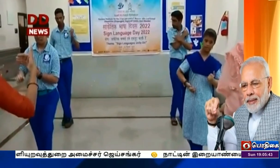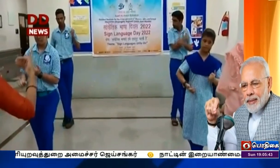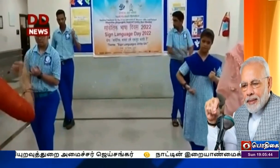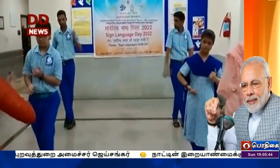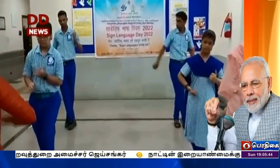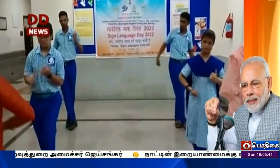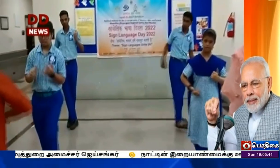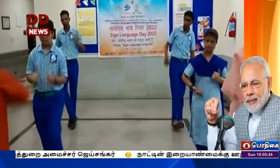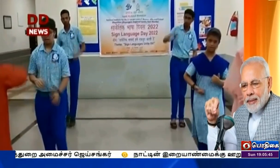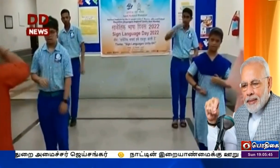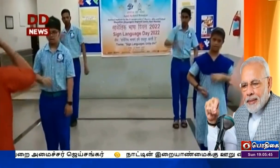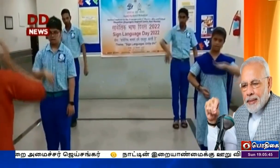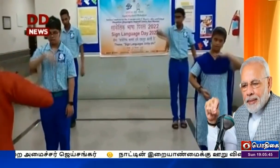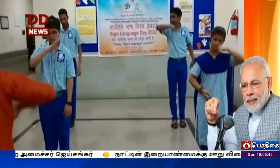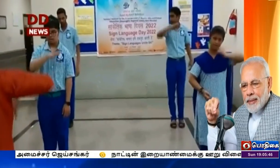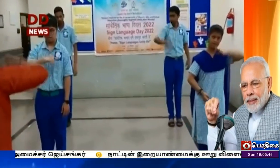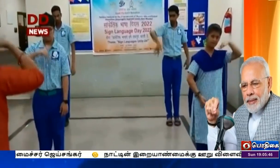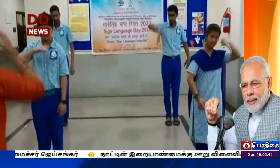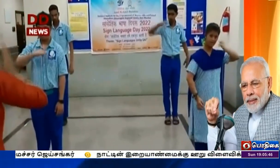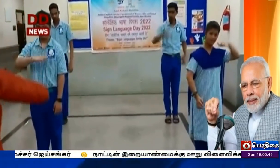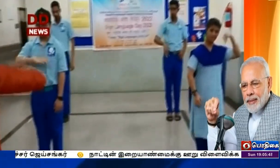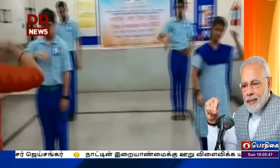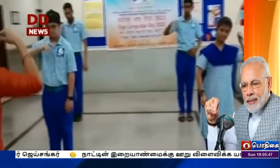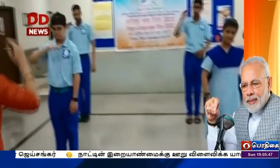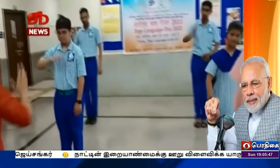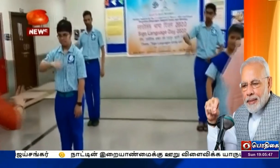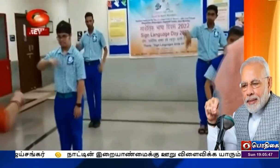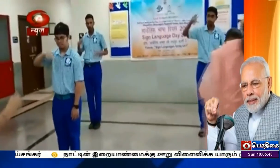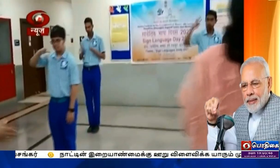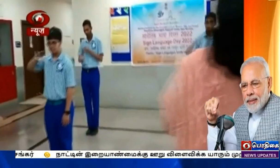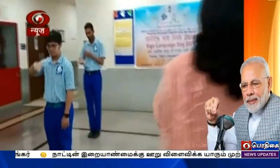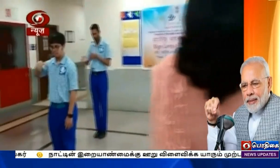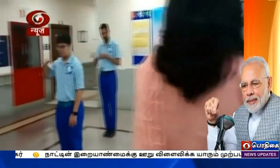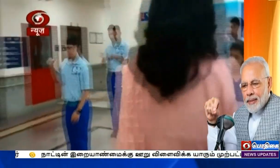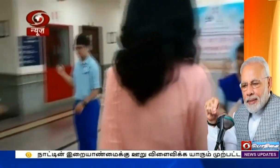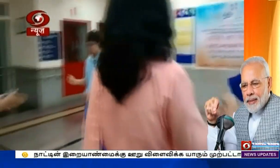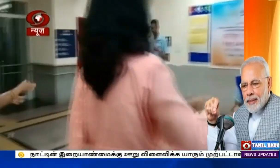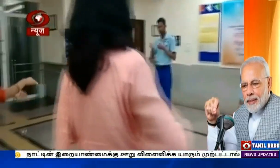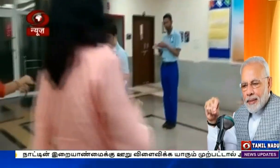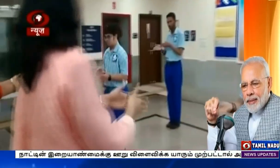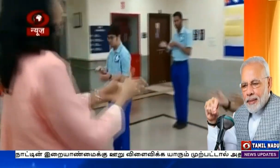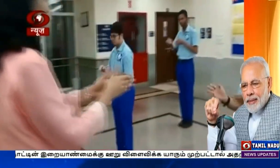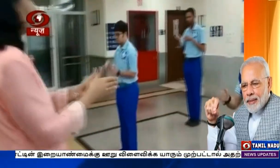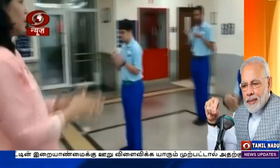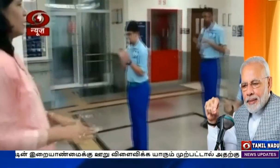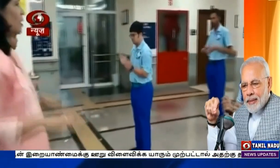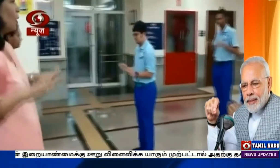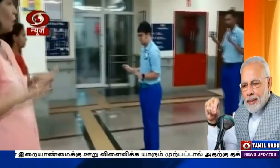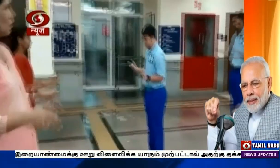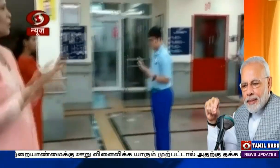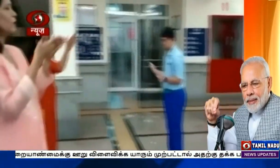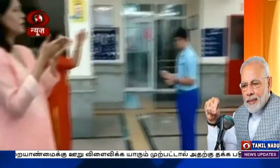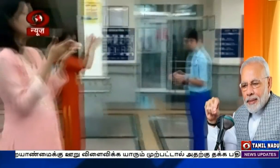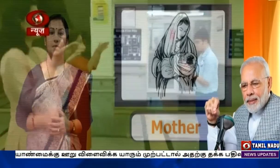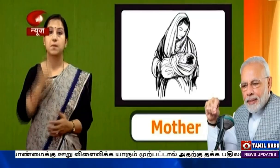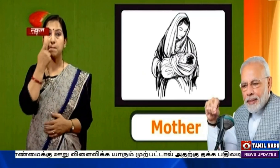कुली parkarmon को भी साइन लैंग्वेज में लॉन्च किया गया है स्टैंडर्ड को बनाए रखने